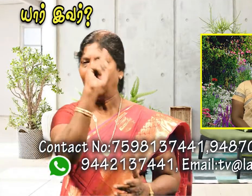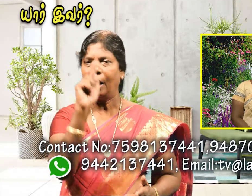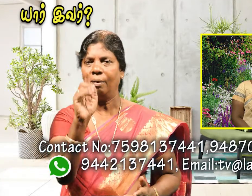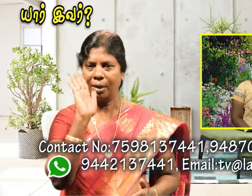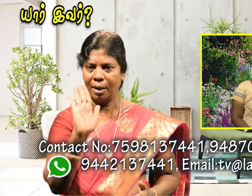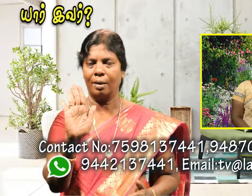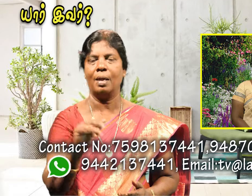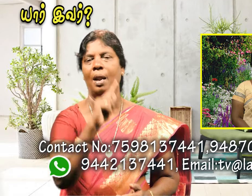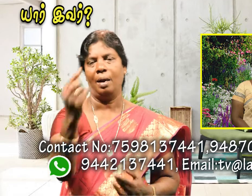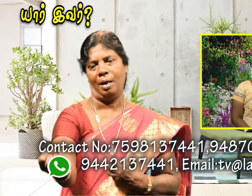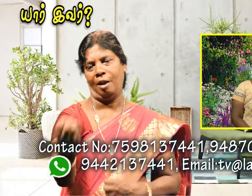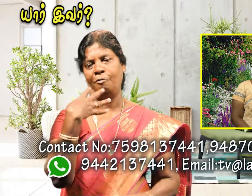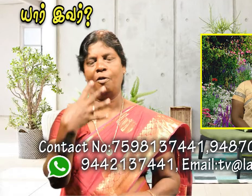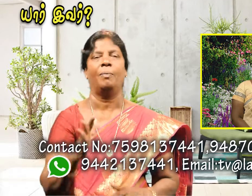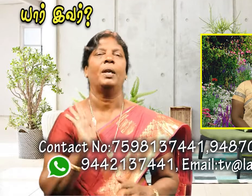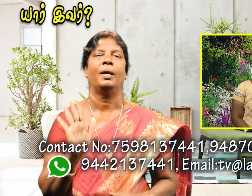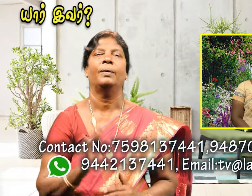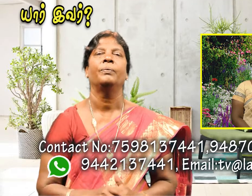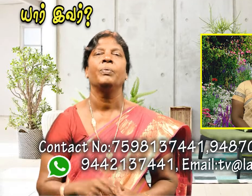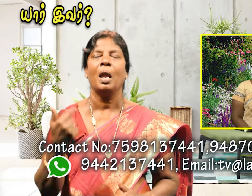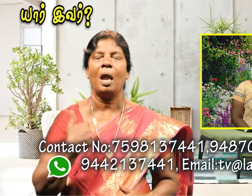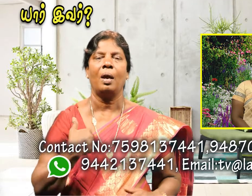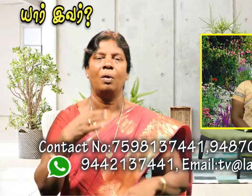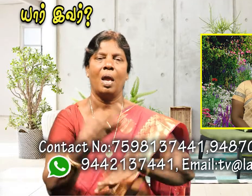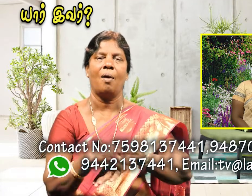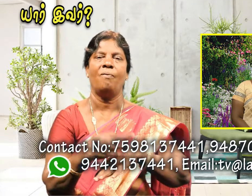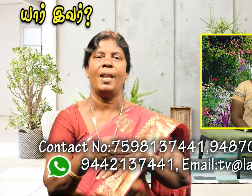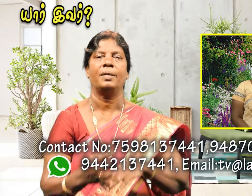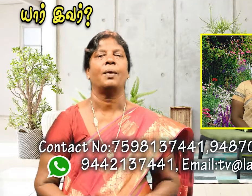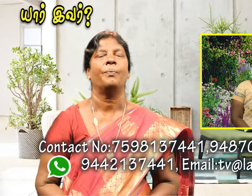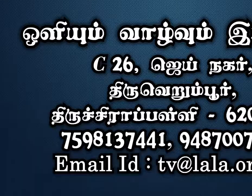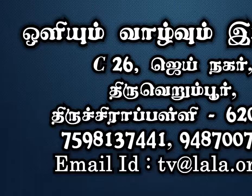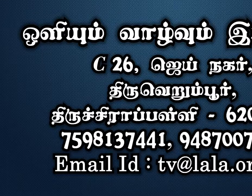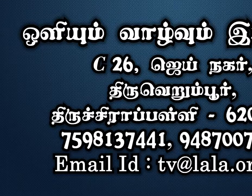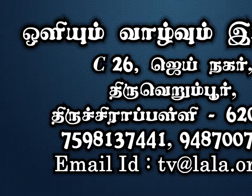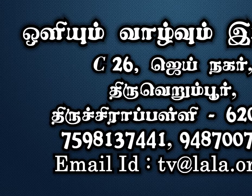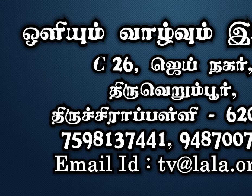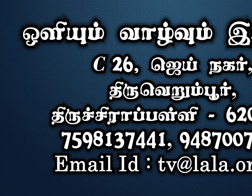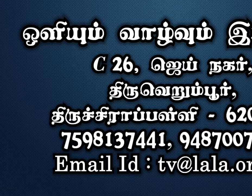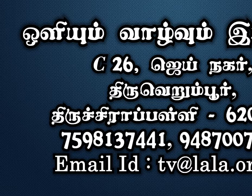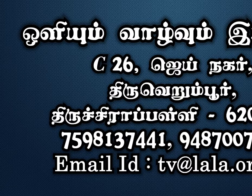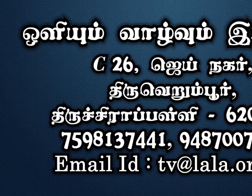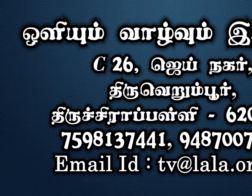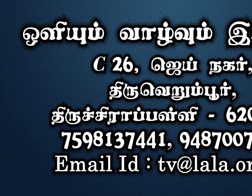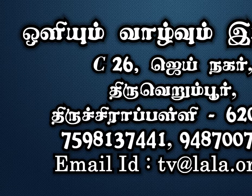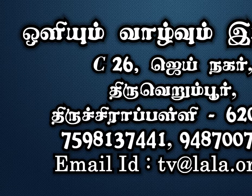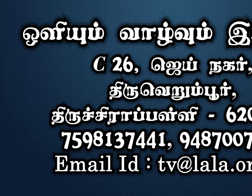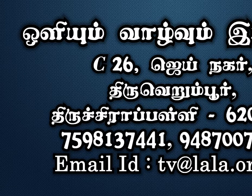கருத்துக்களையும் கேள்விகளையும் எங்களுக்கு தெரியப்படுத்துங்கள். எங்கள் முகவரி: ஒளியும் வாழ்வும்